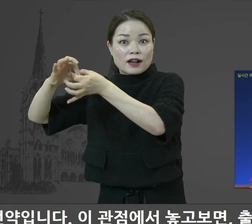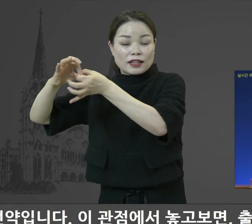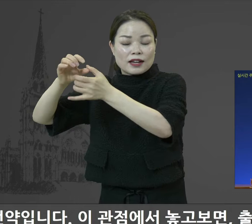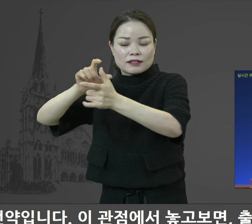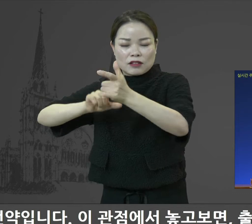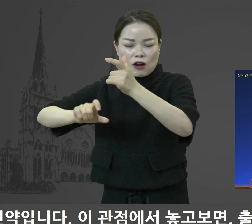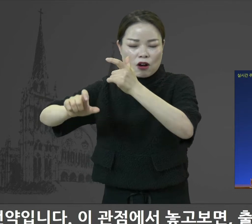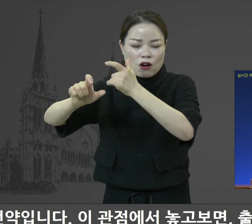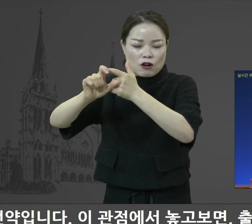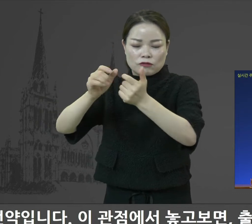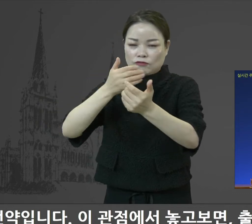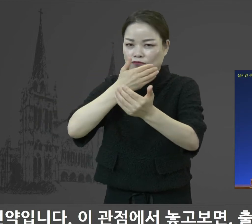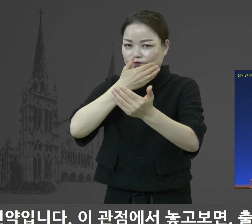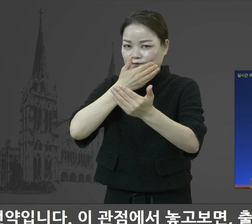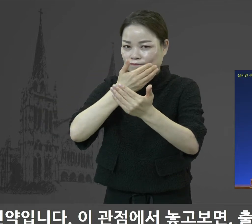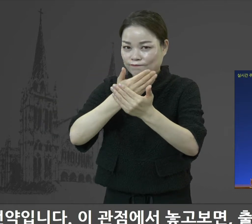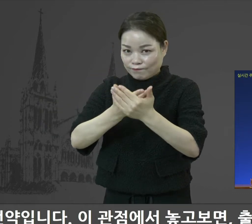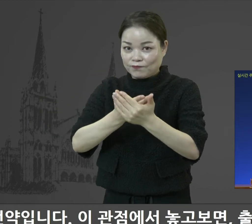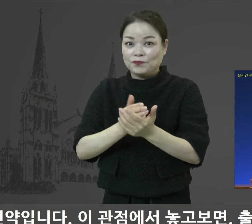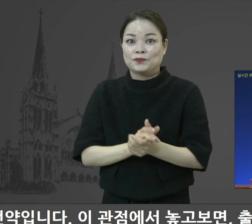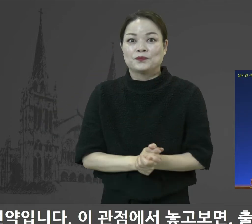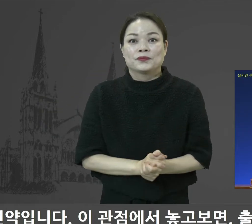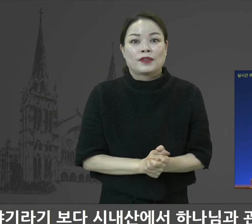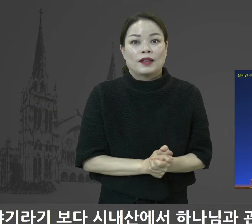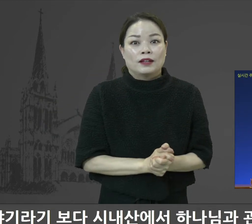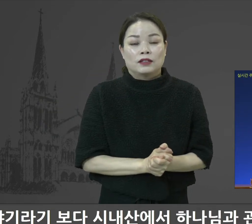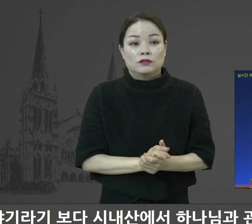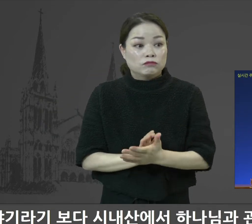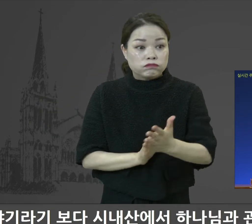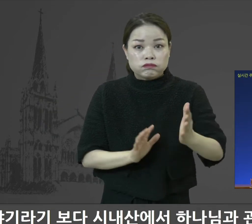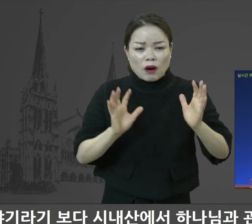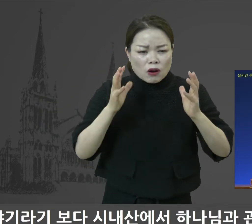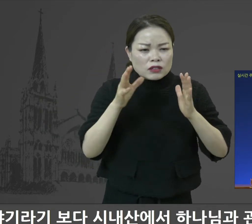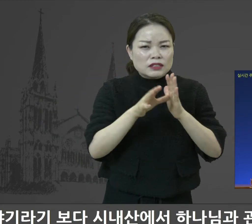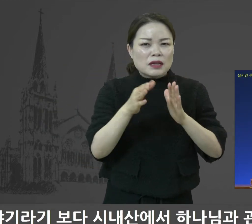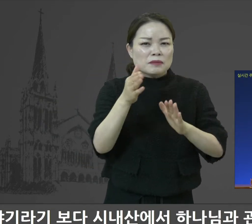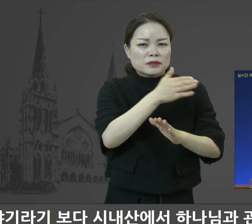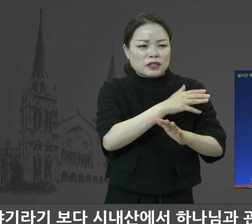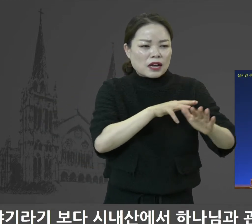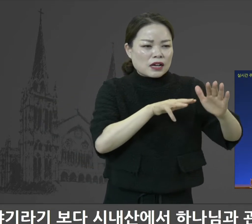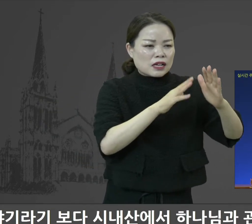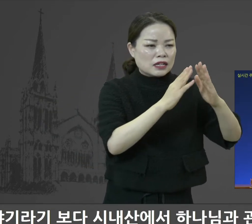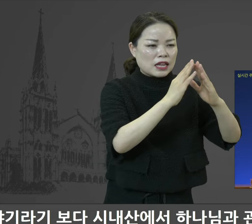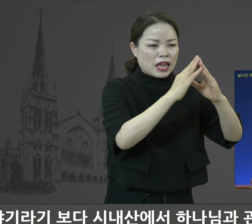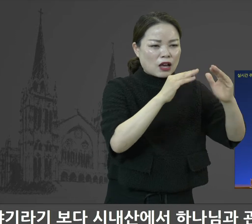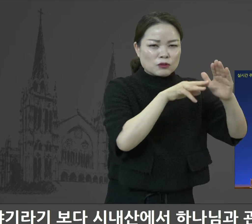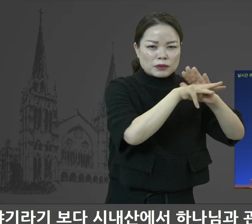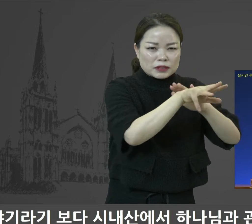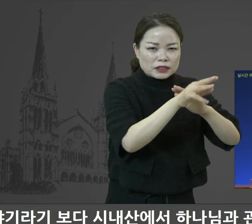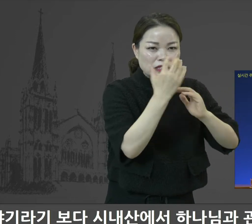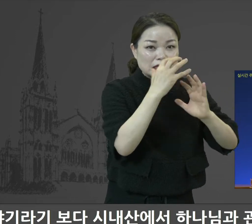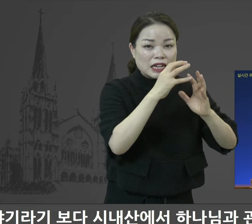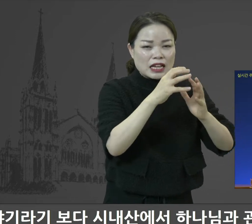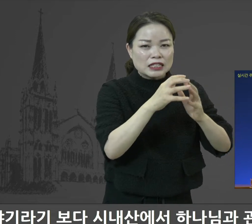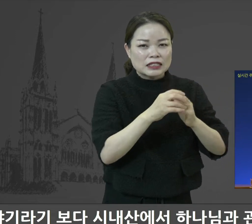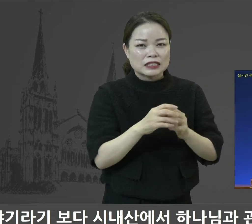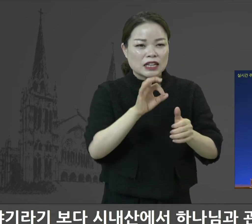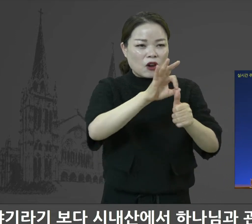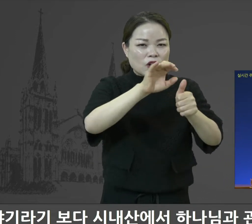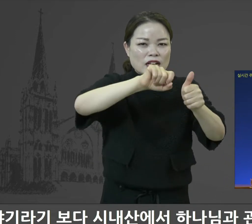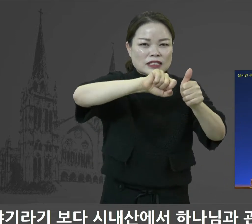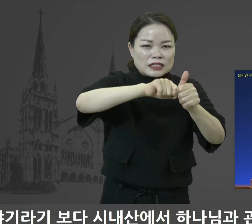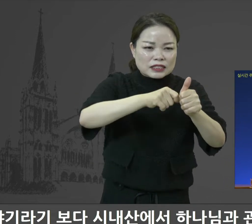더 중심에 있다는 사실을 발견하게 됩니다. 우리는 어려서부터 애굽에서 나올 때 10가지 재앙, 홍해를